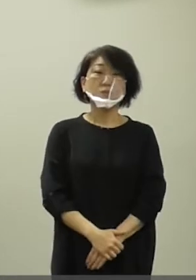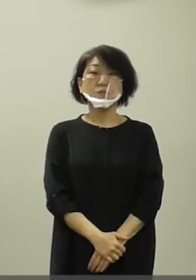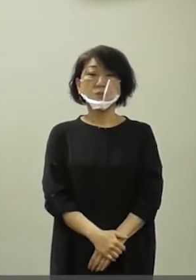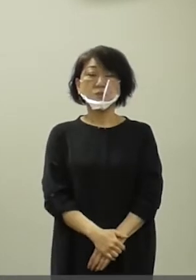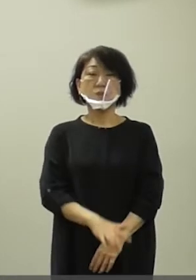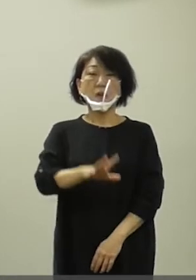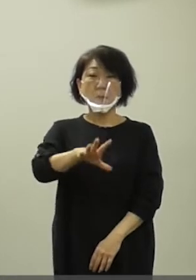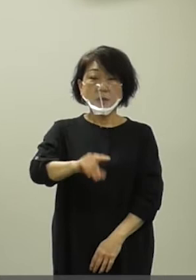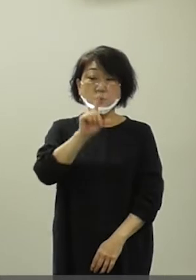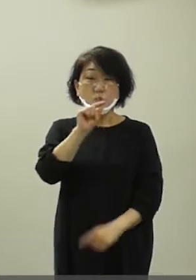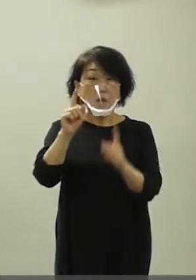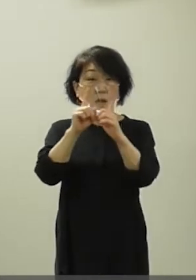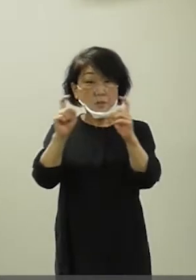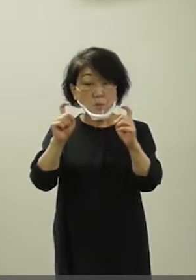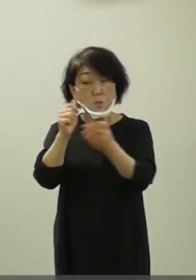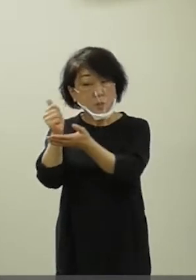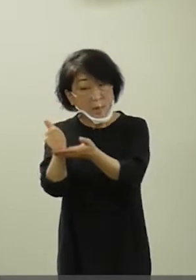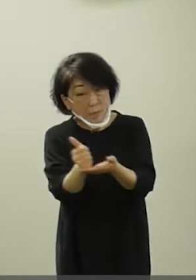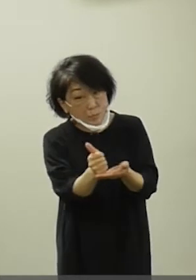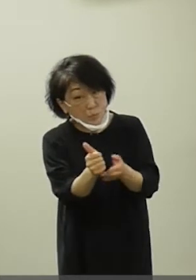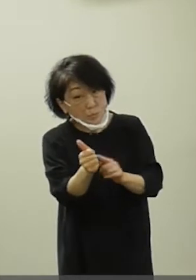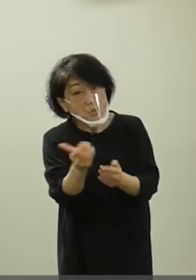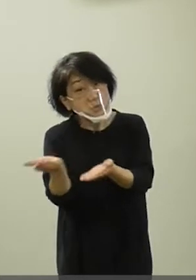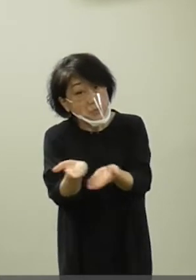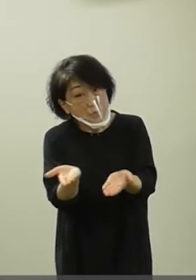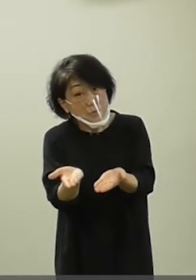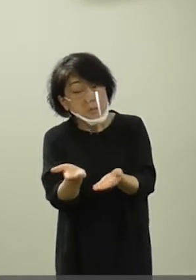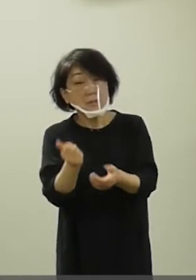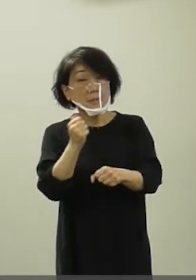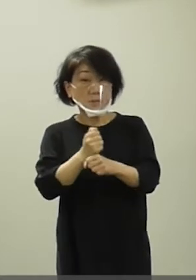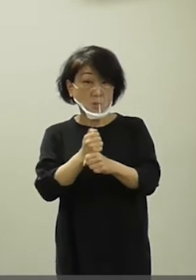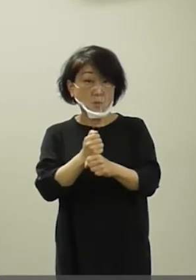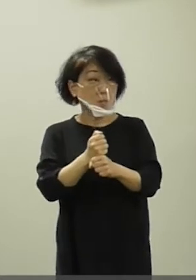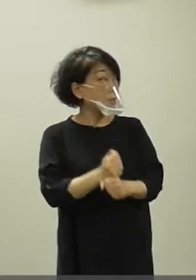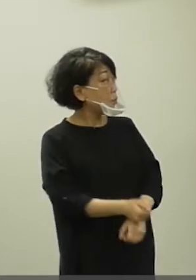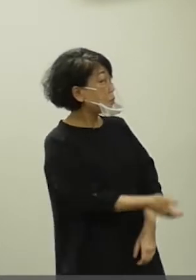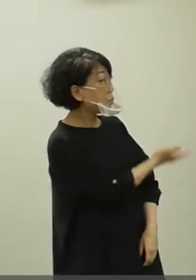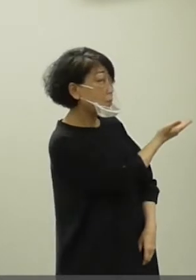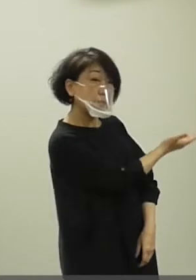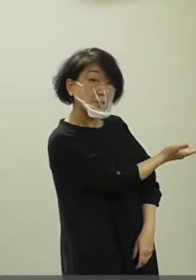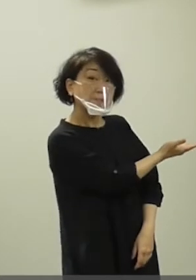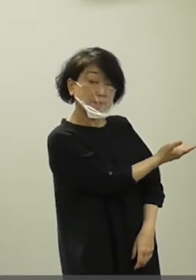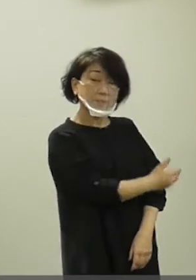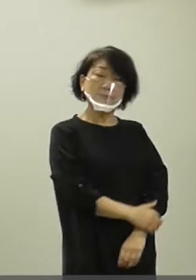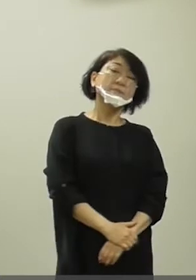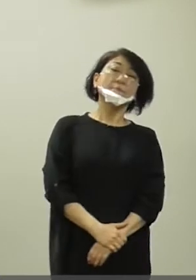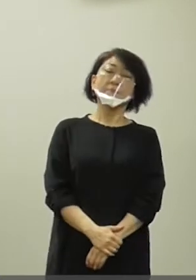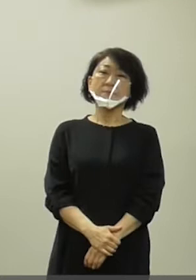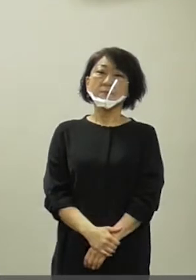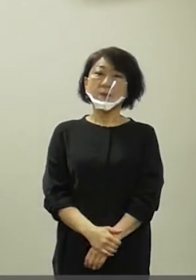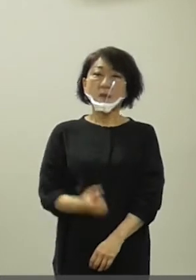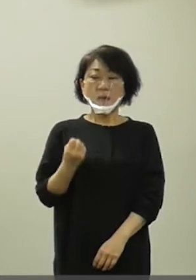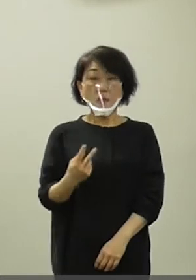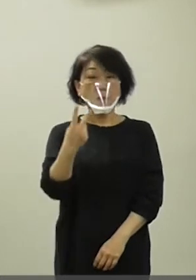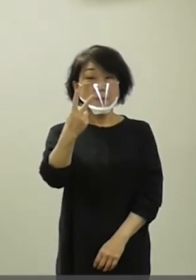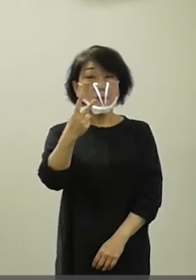2階の誘客事業でございますこちらのサイトをご覧いただきたいと思いますか